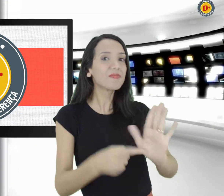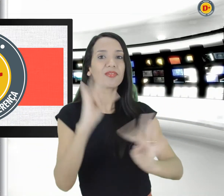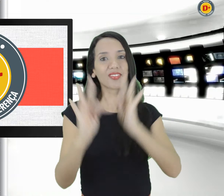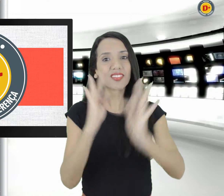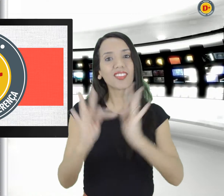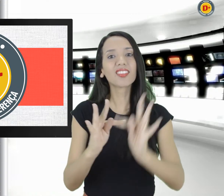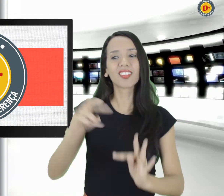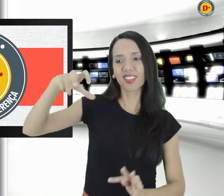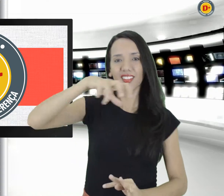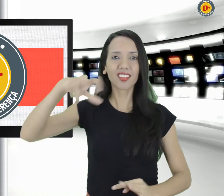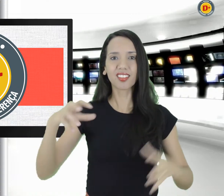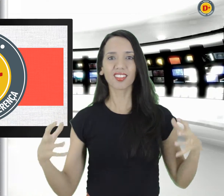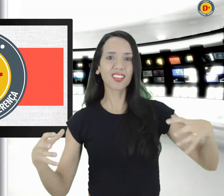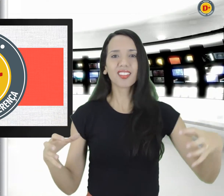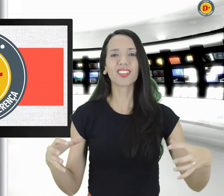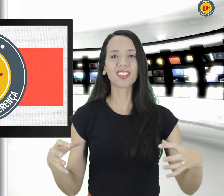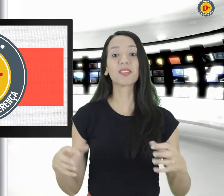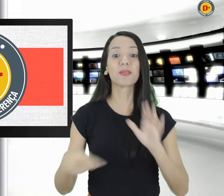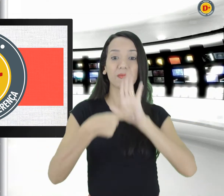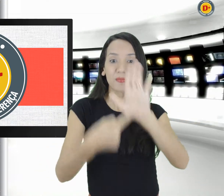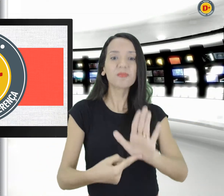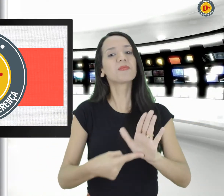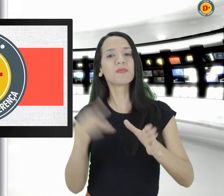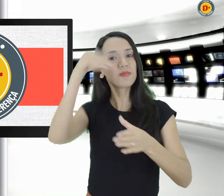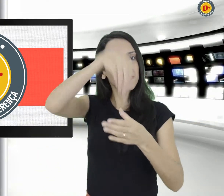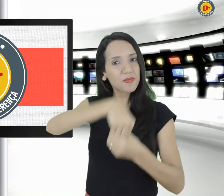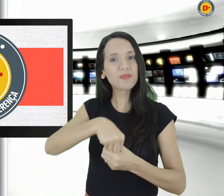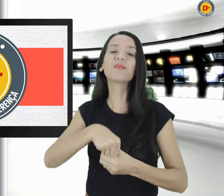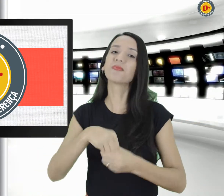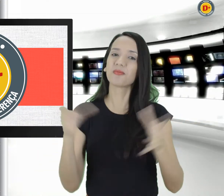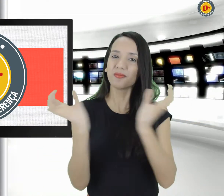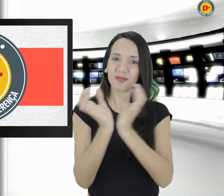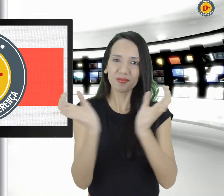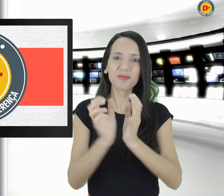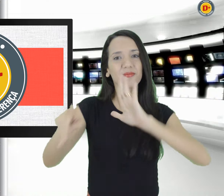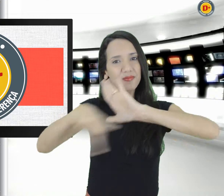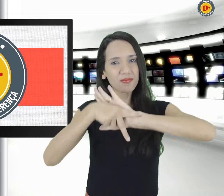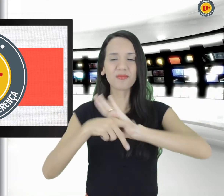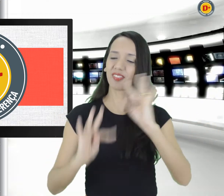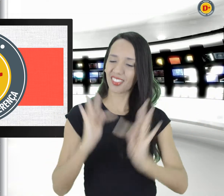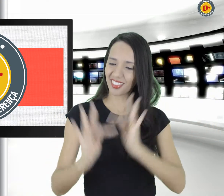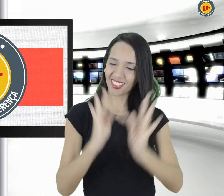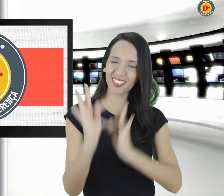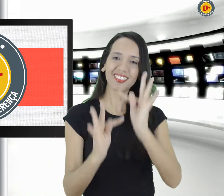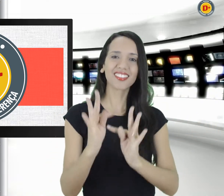o Locomate e o AeroSpring fazem parte da composição de equipamentos tecnológicos.